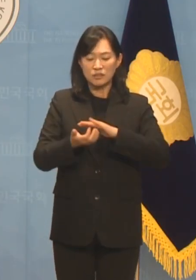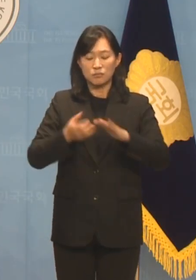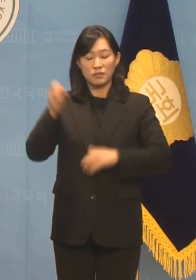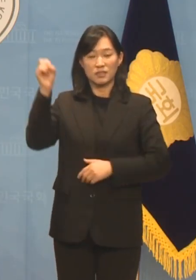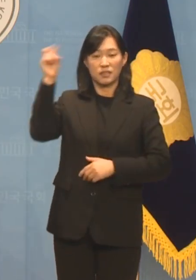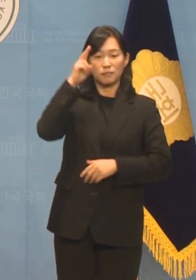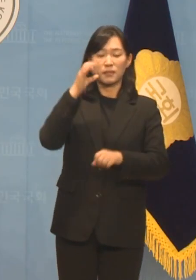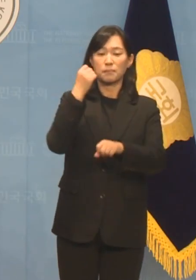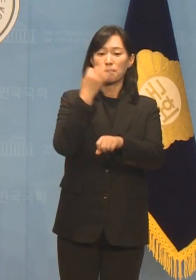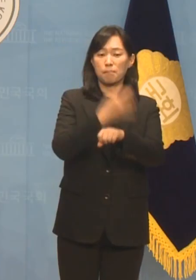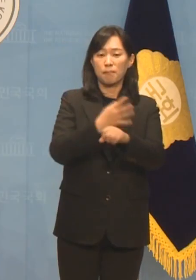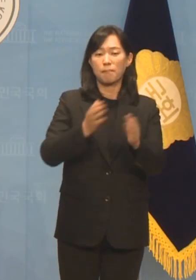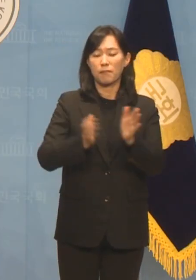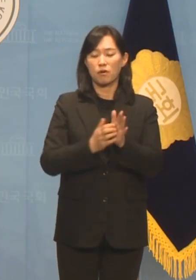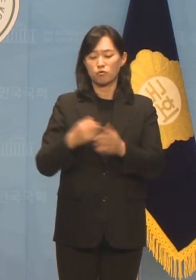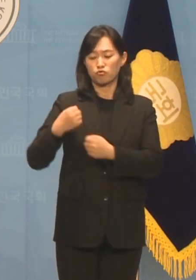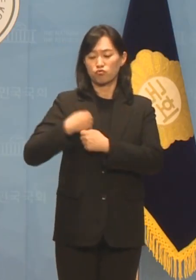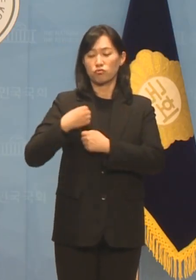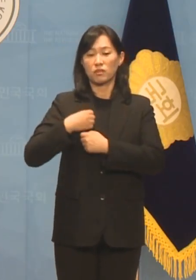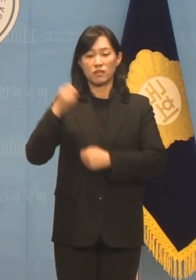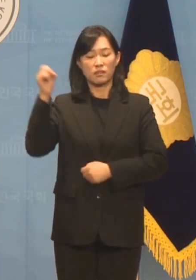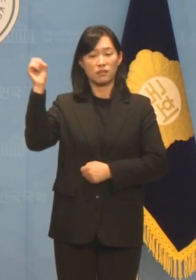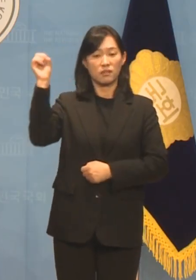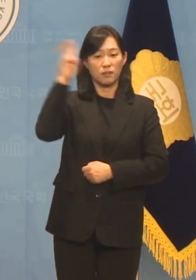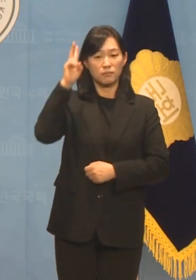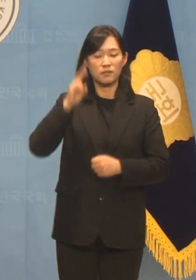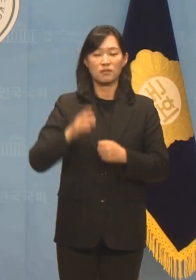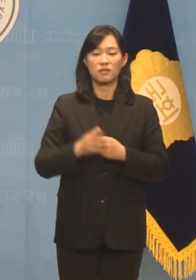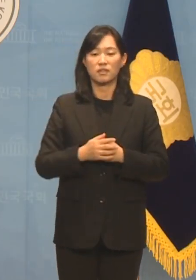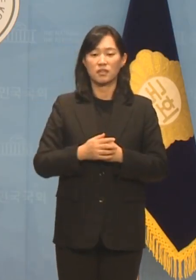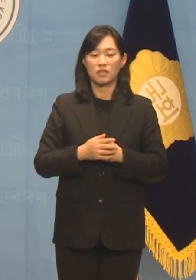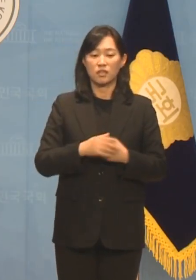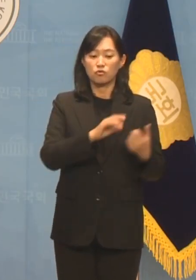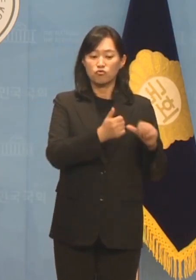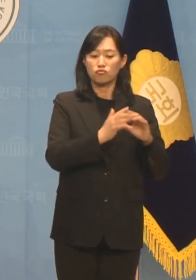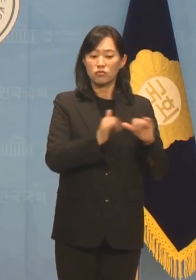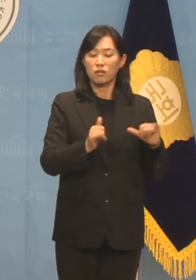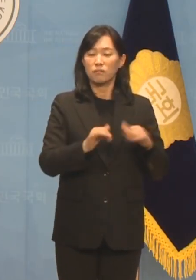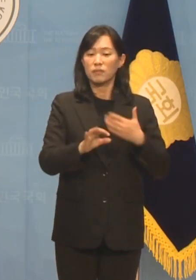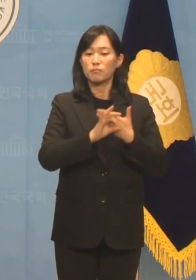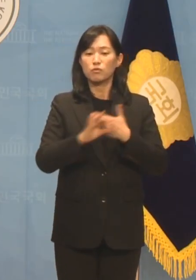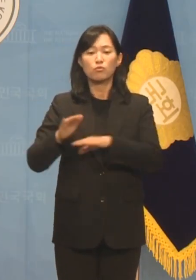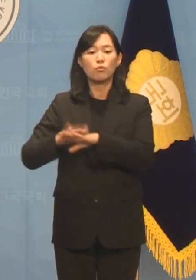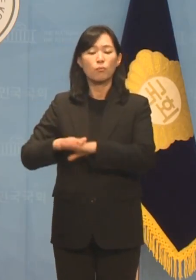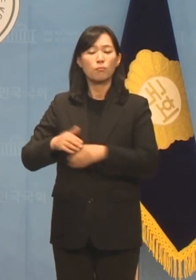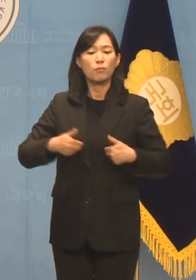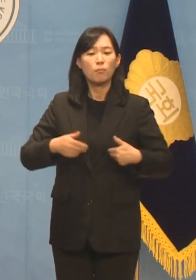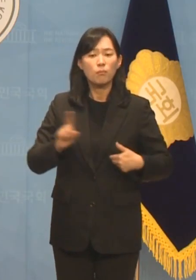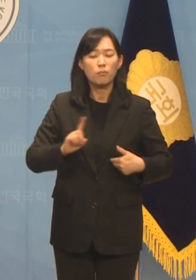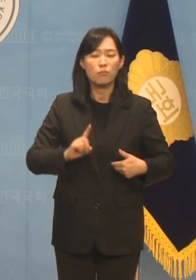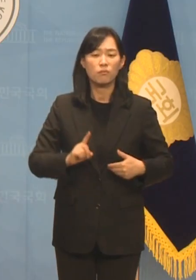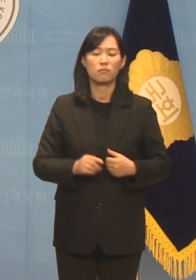구입했습니다. 군이 갑작스럽게 시신 발생에 대비할 이유가 무엇입니까?